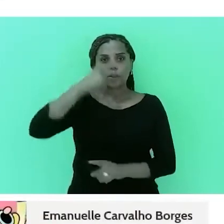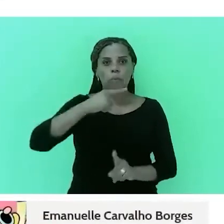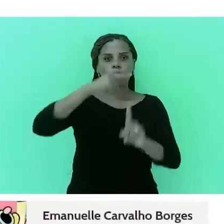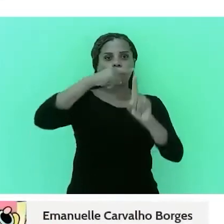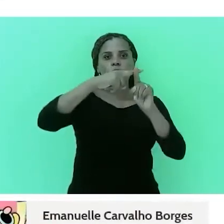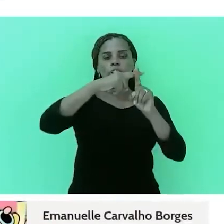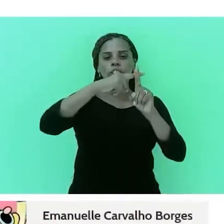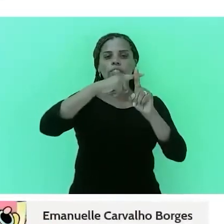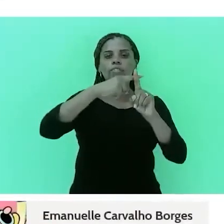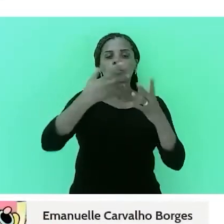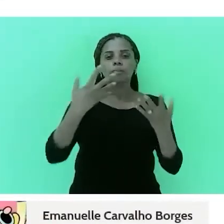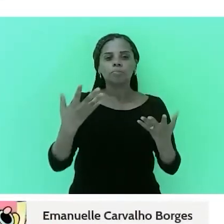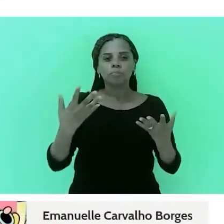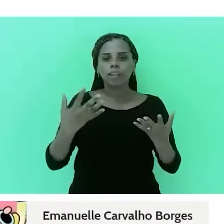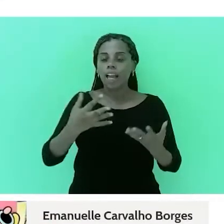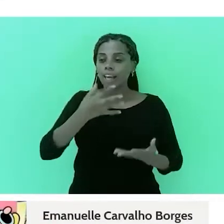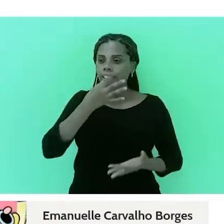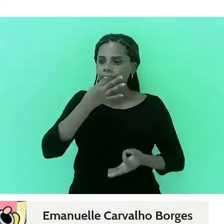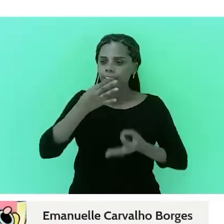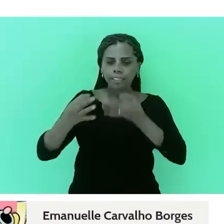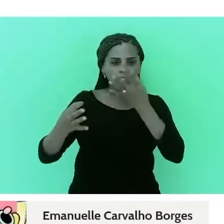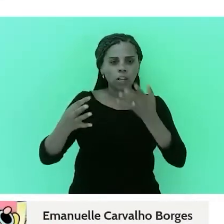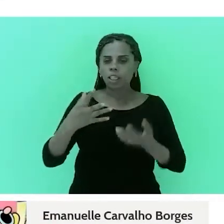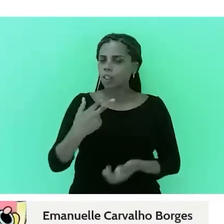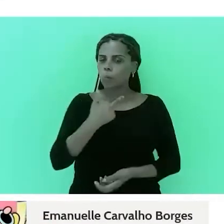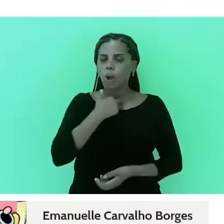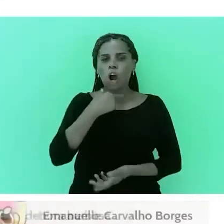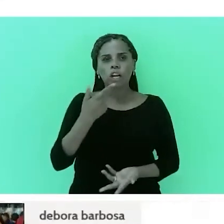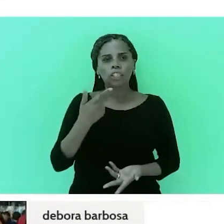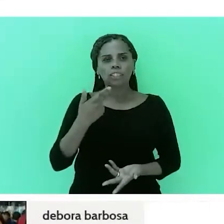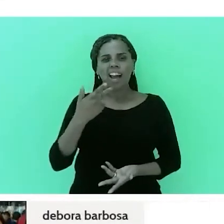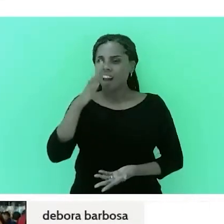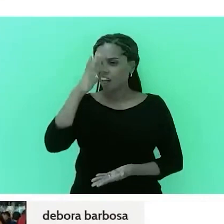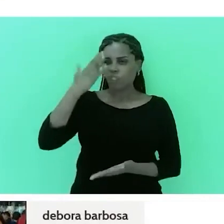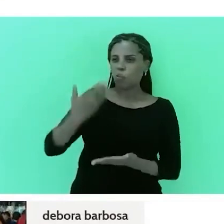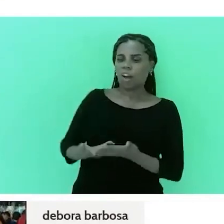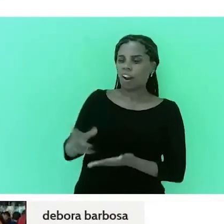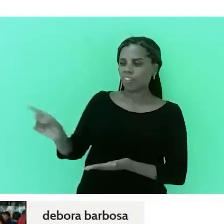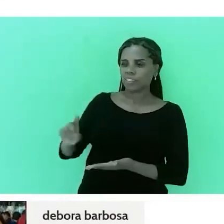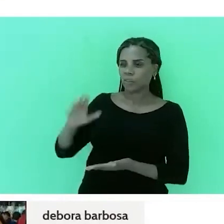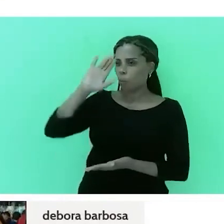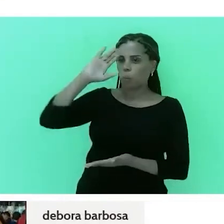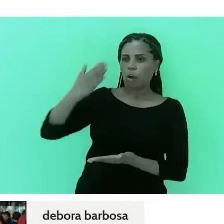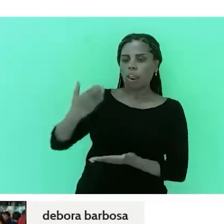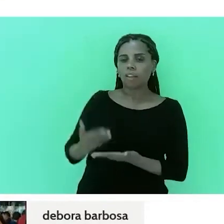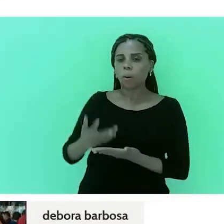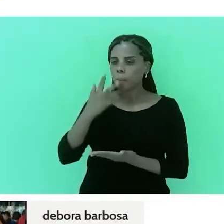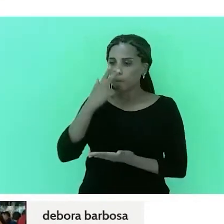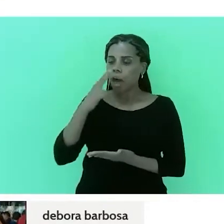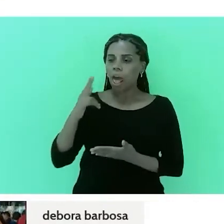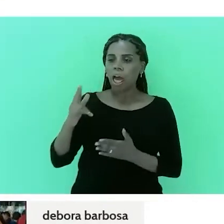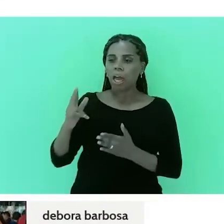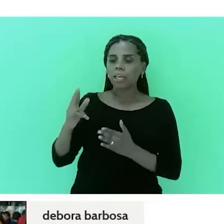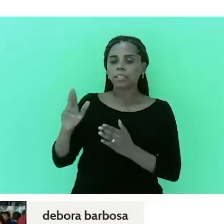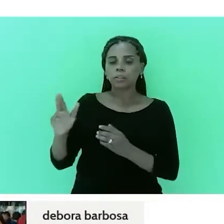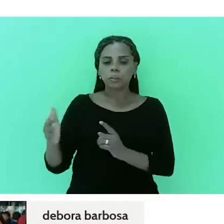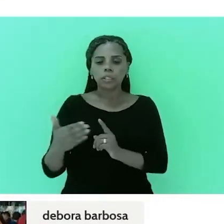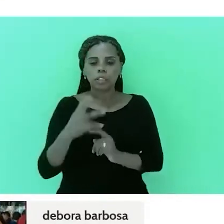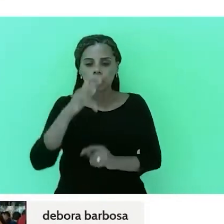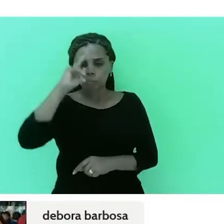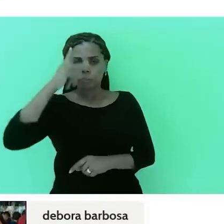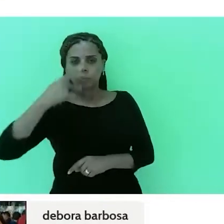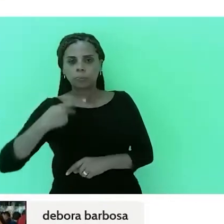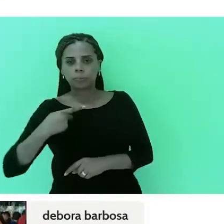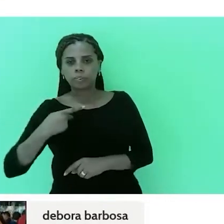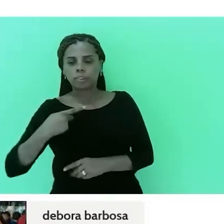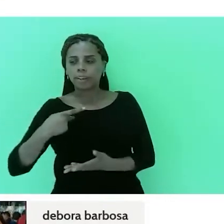importante, não quer dizer ser pessimista. O pessimismo quase sempre é conservador, porque o pessimismo não deixa